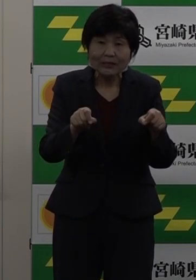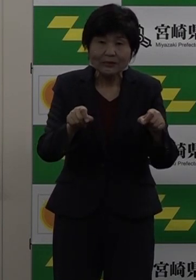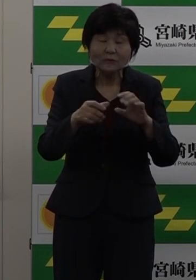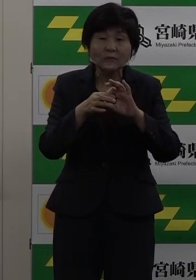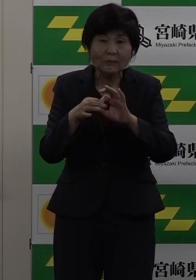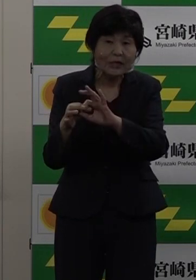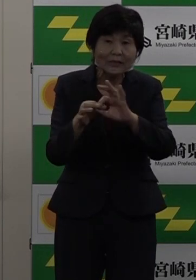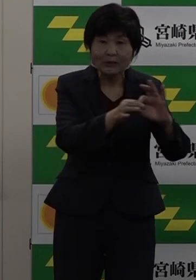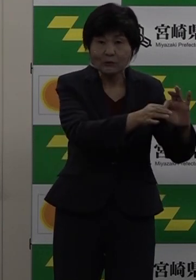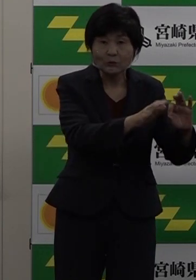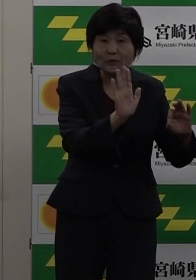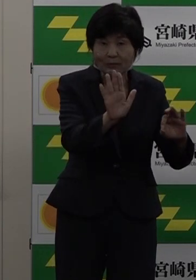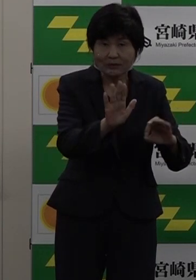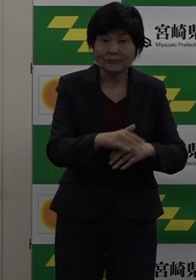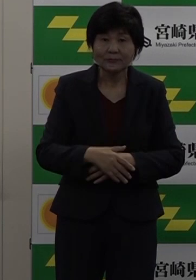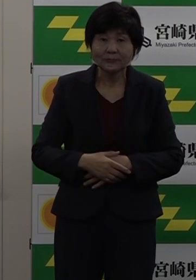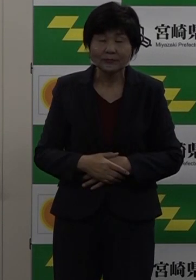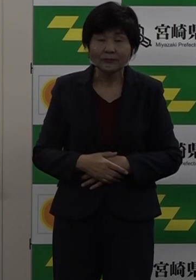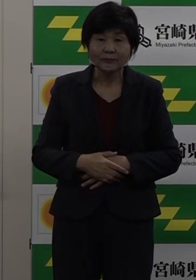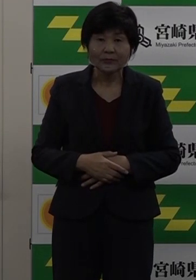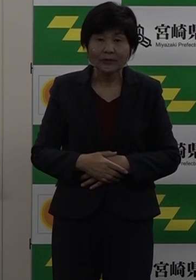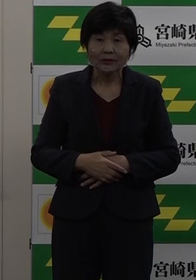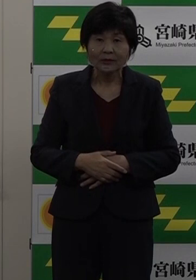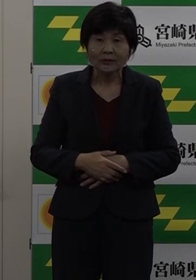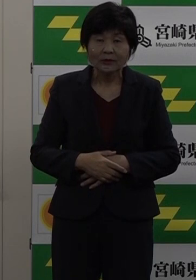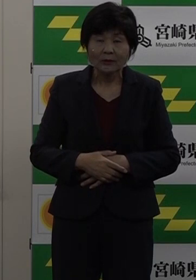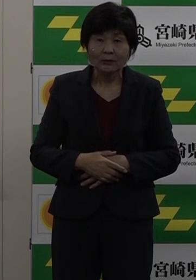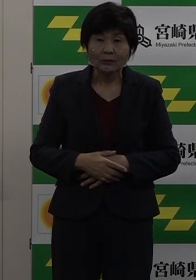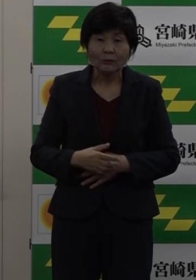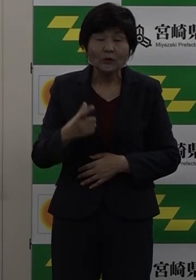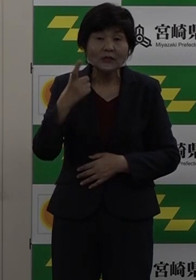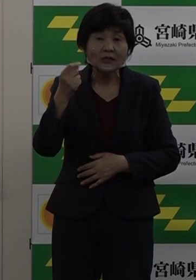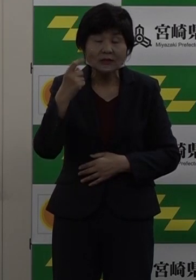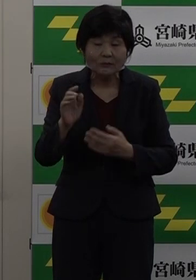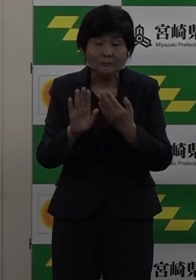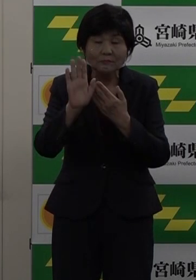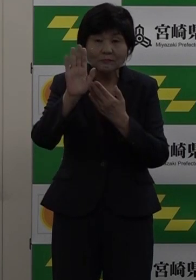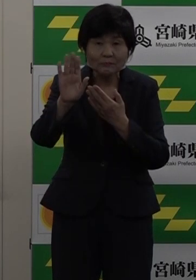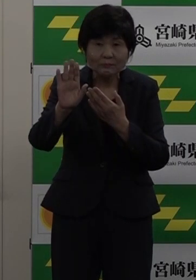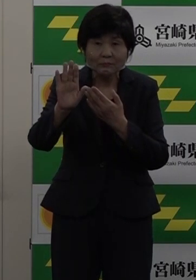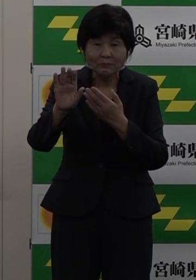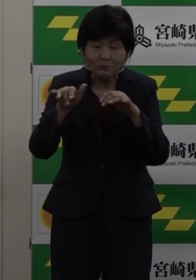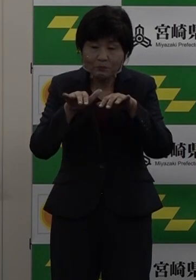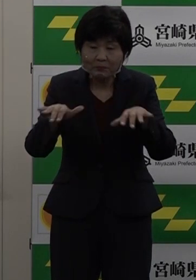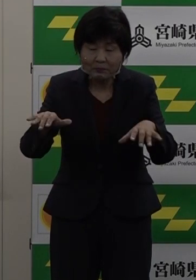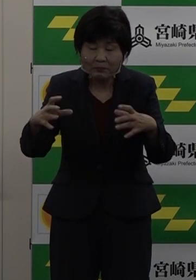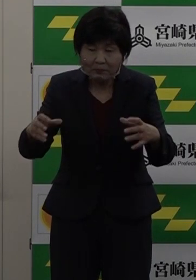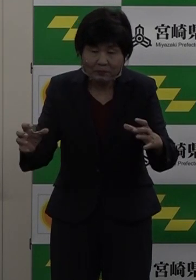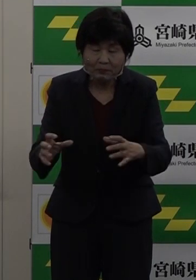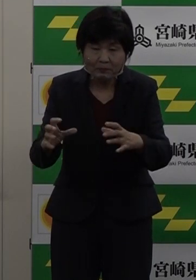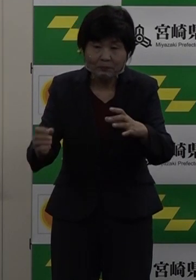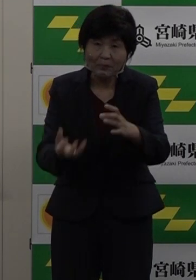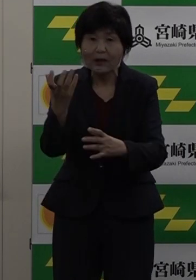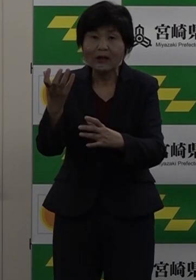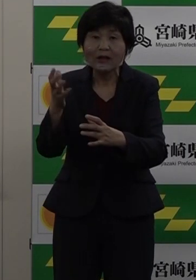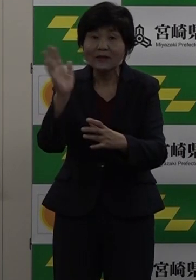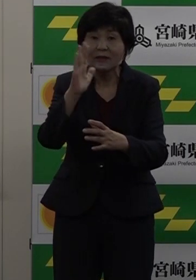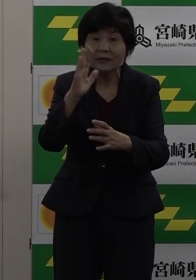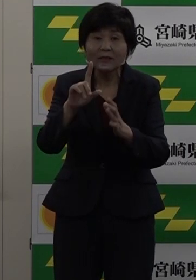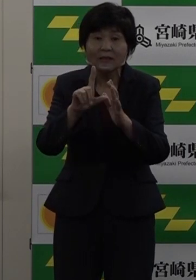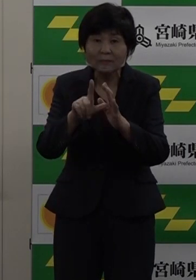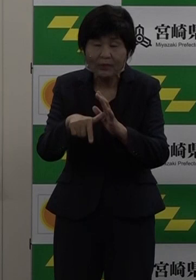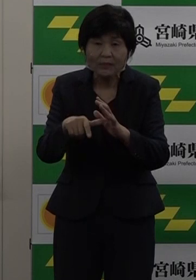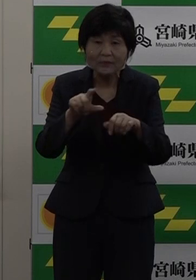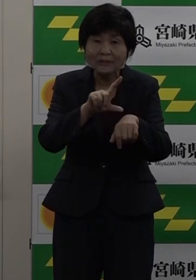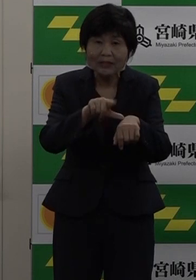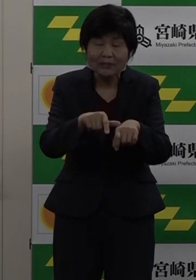ますが、状況によってはですね、大きくクラスター等が発生をしなければこの10日というものも短縮もあり得るというふうに考